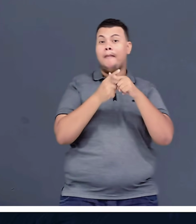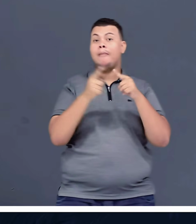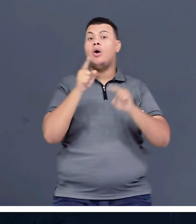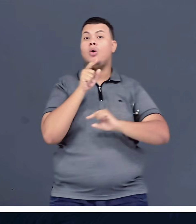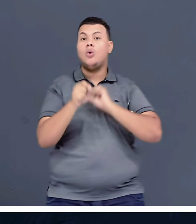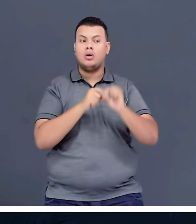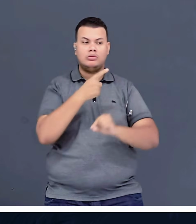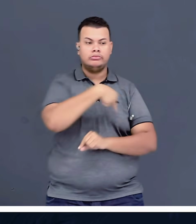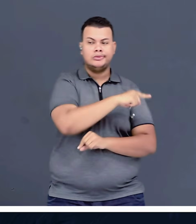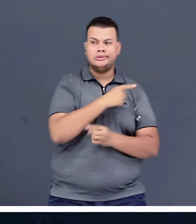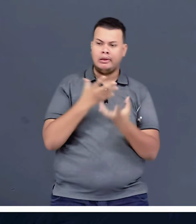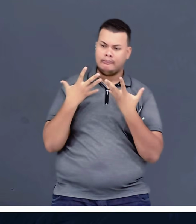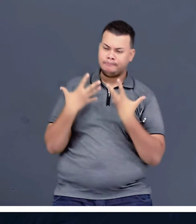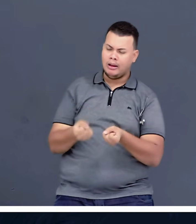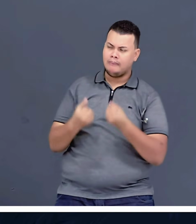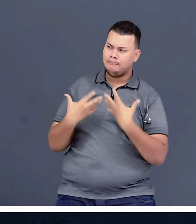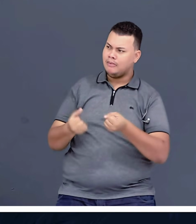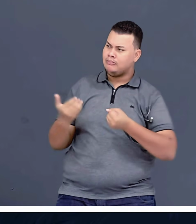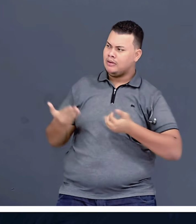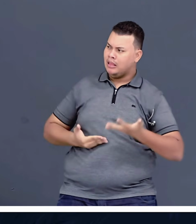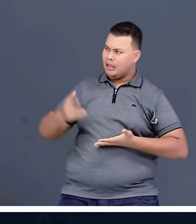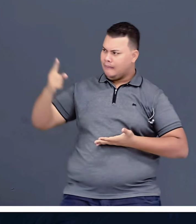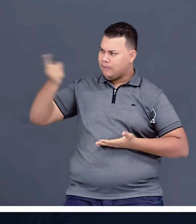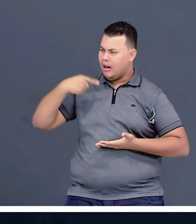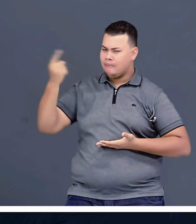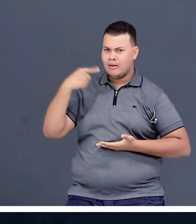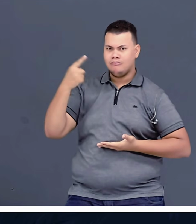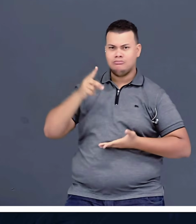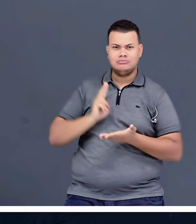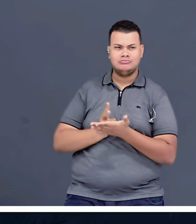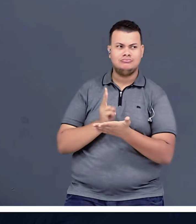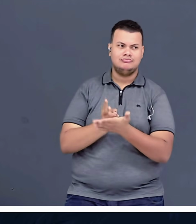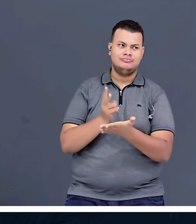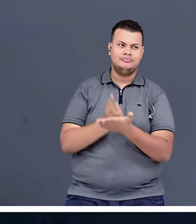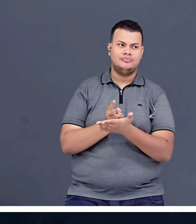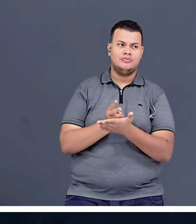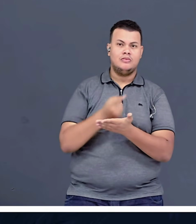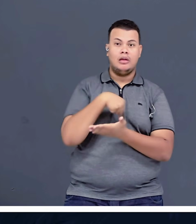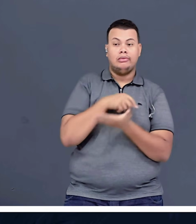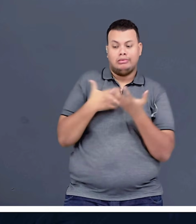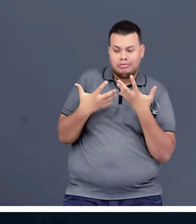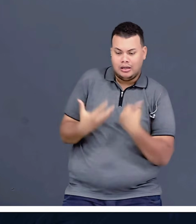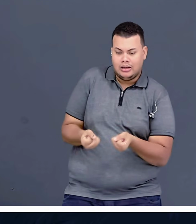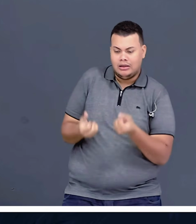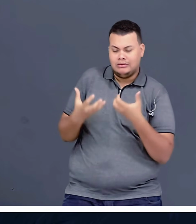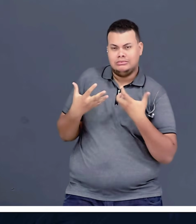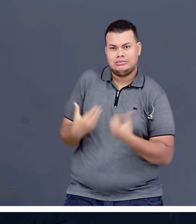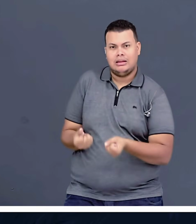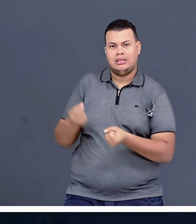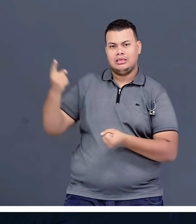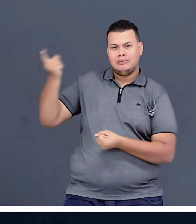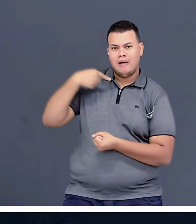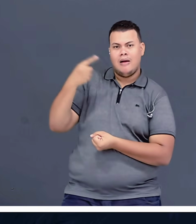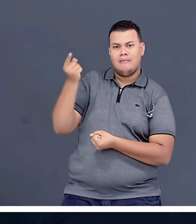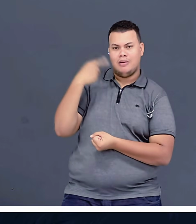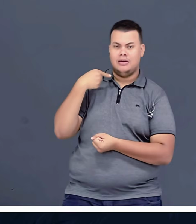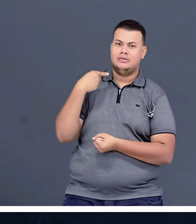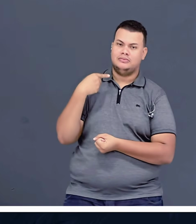os sujeitaram a cruel escravidão. Os sujeitaram a cruel